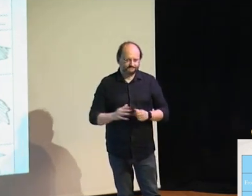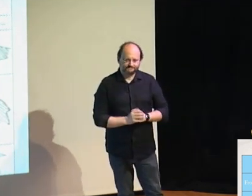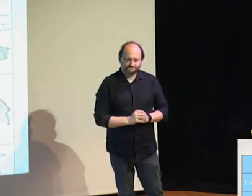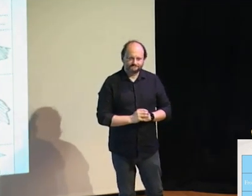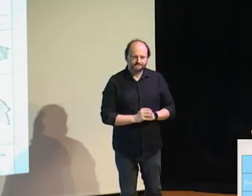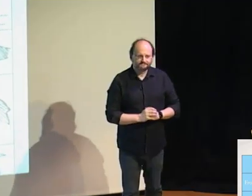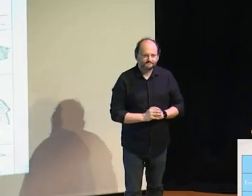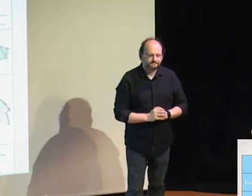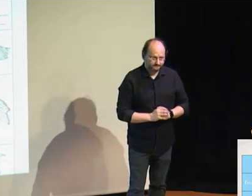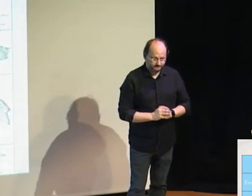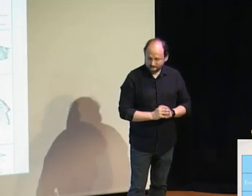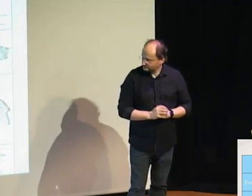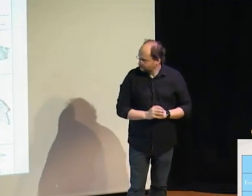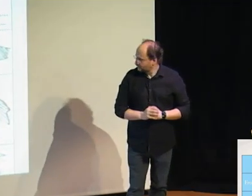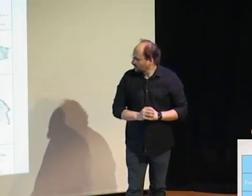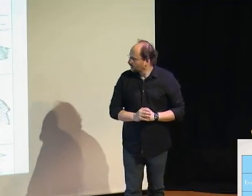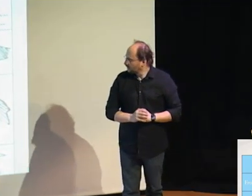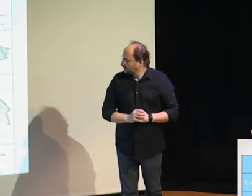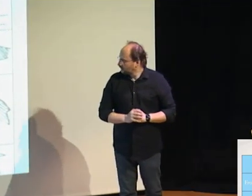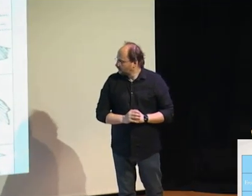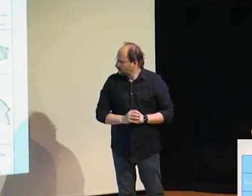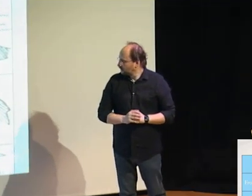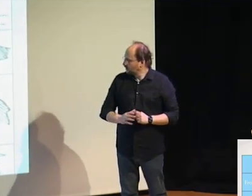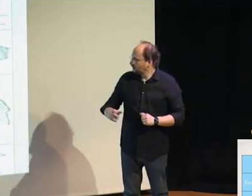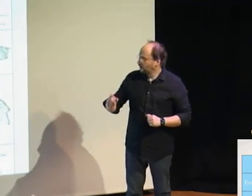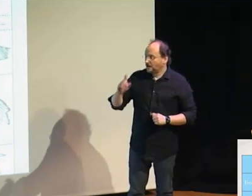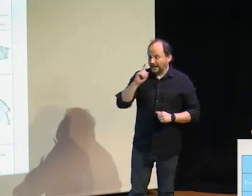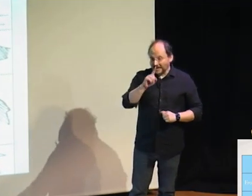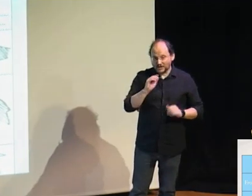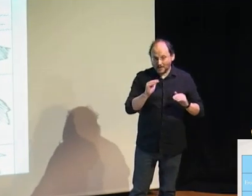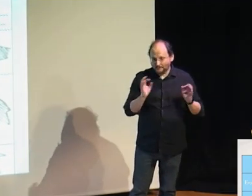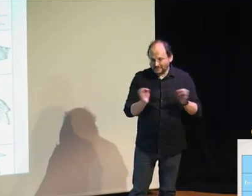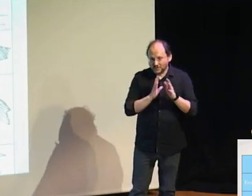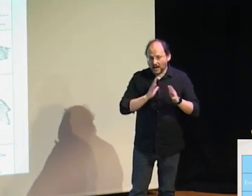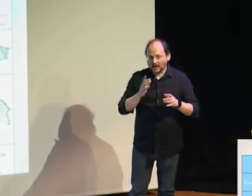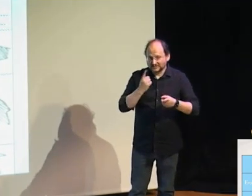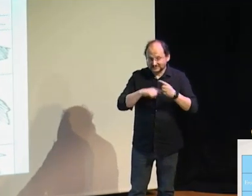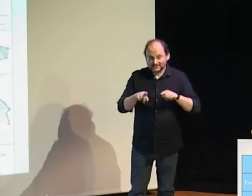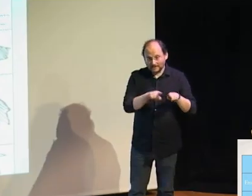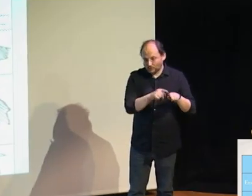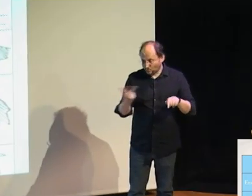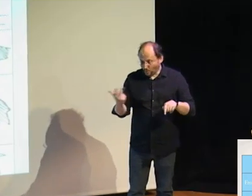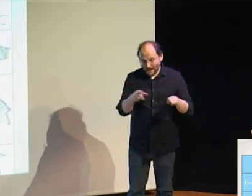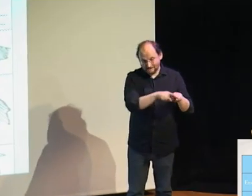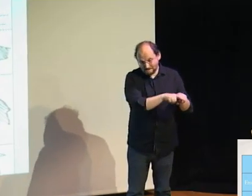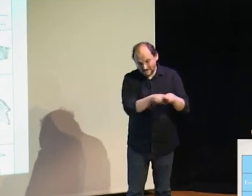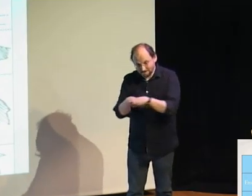produisaient le pain, enfin ne produisaient le pain, et il était déjà découpé quand ils arrivaient. Donc ils avaient le petit morceau de pain qui était directement sur la table.